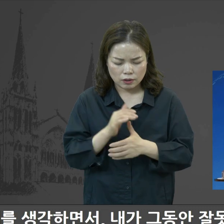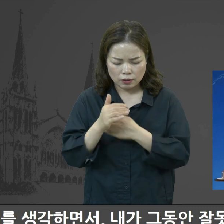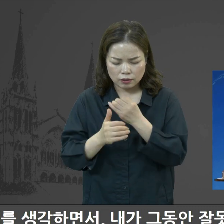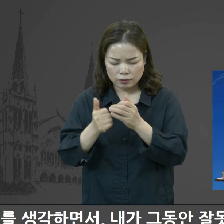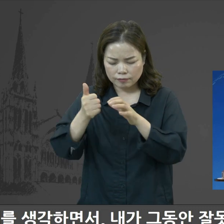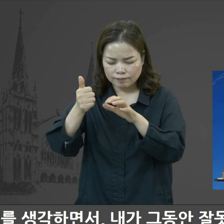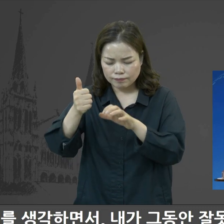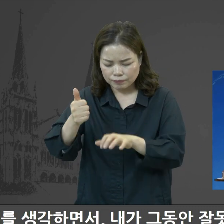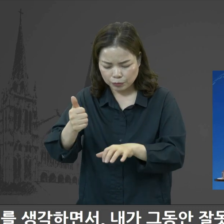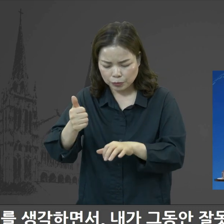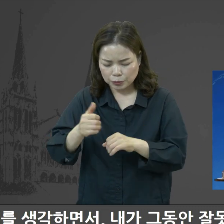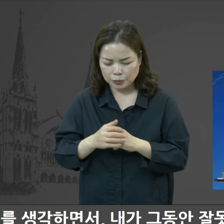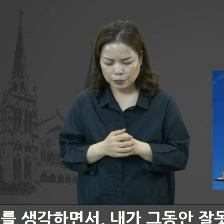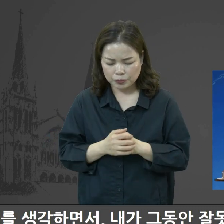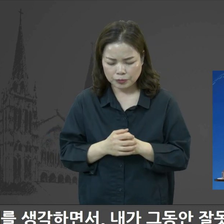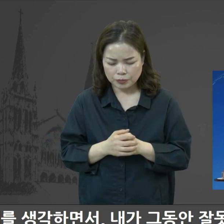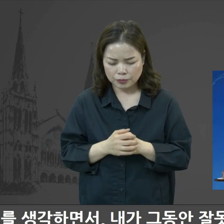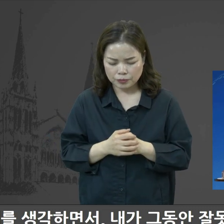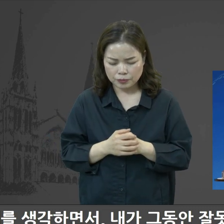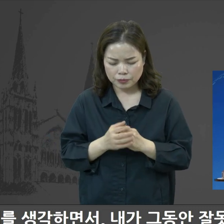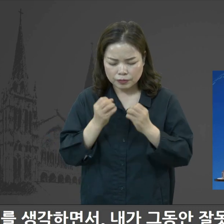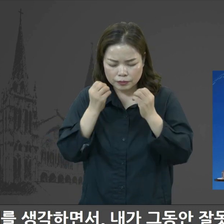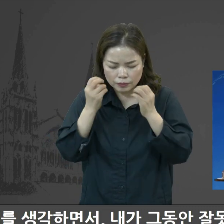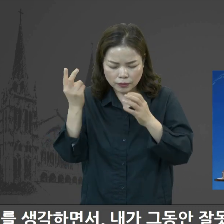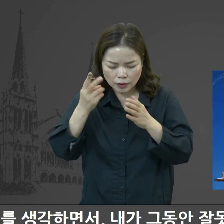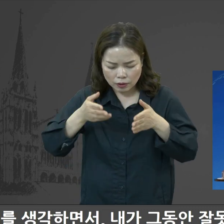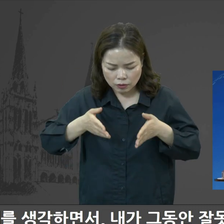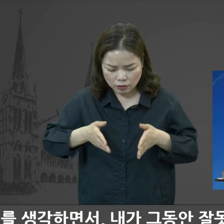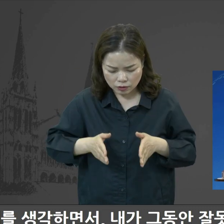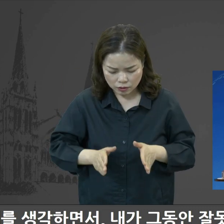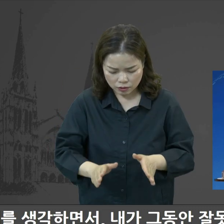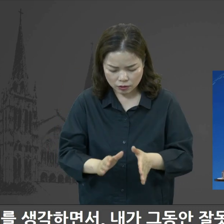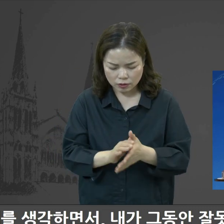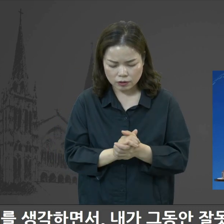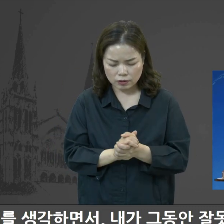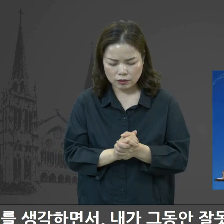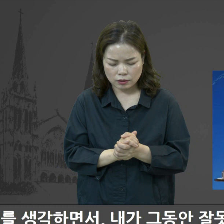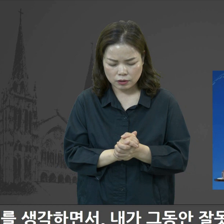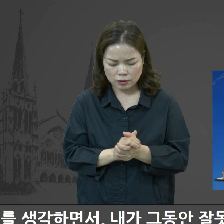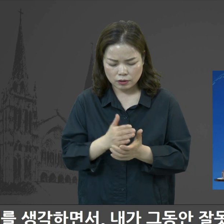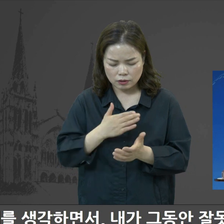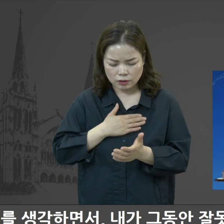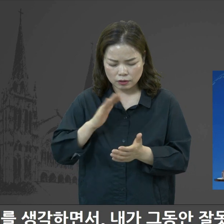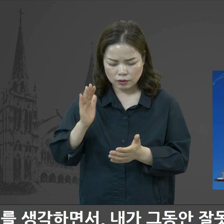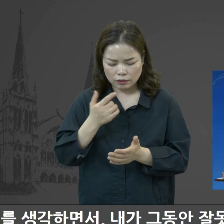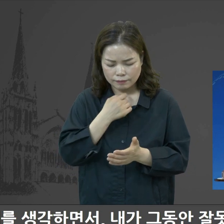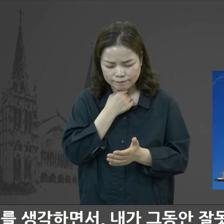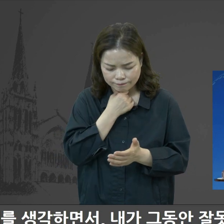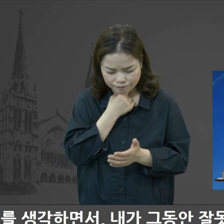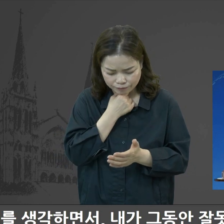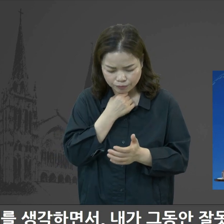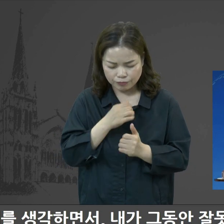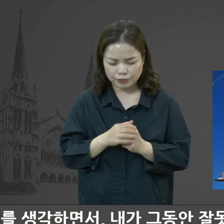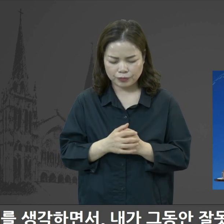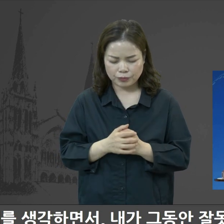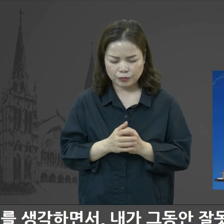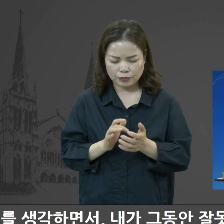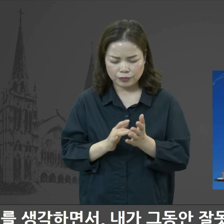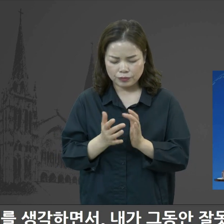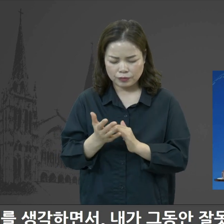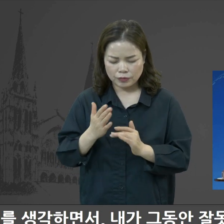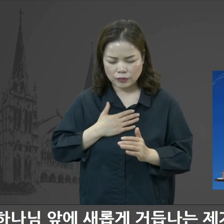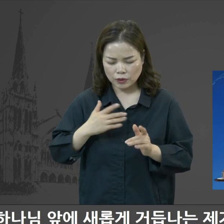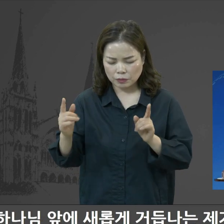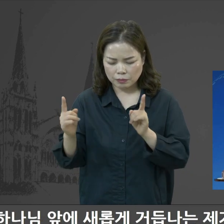하나님 앞에 새롭게 거듭나는 제가 되기를 원합니다. 예수님,